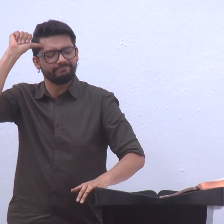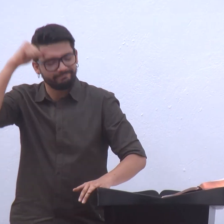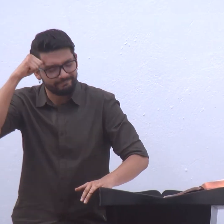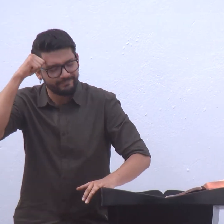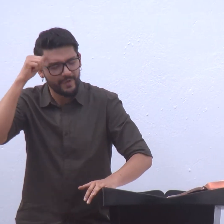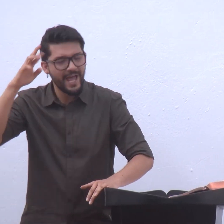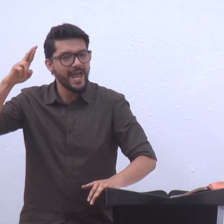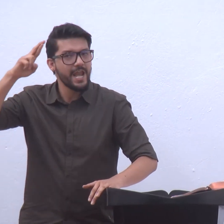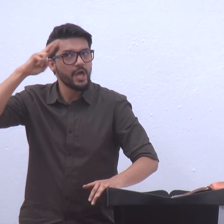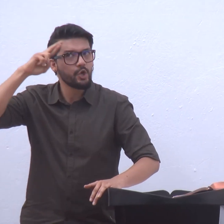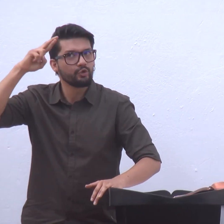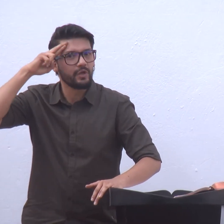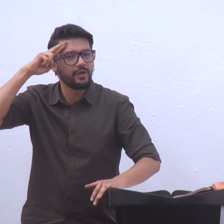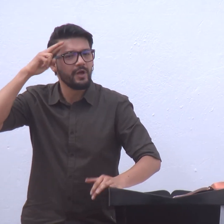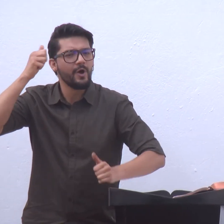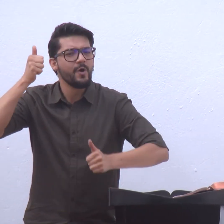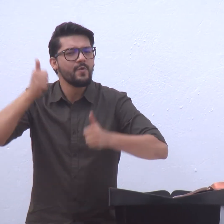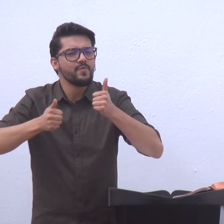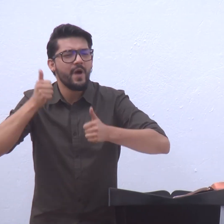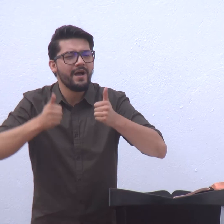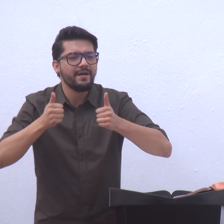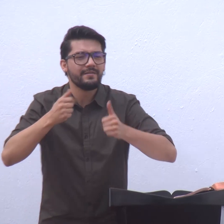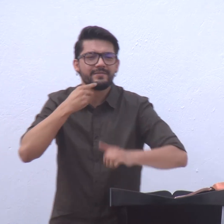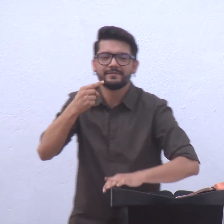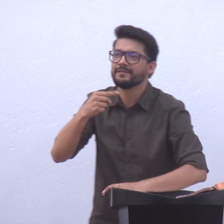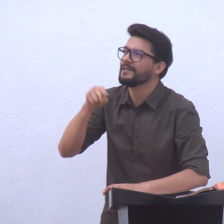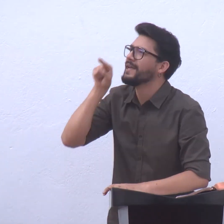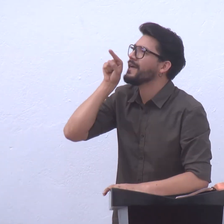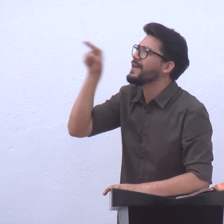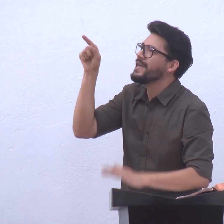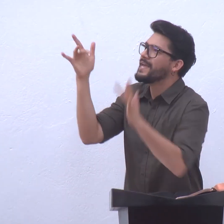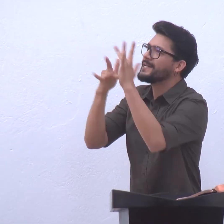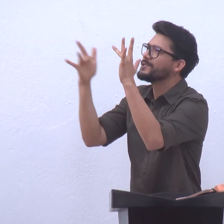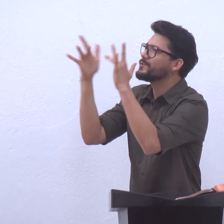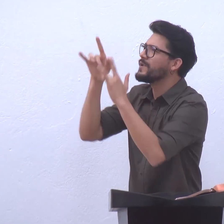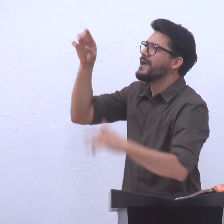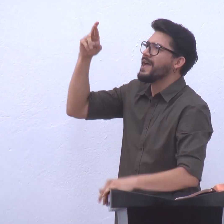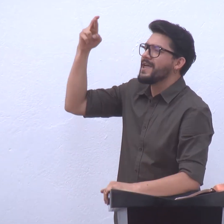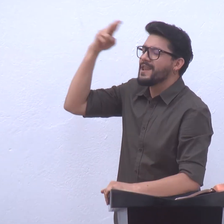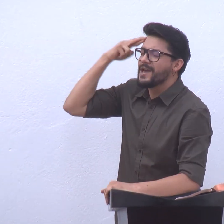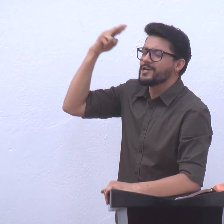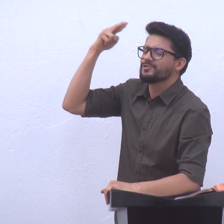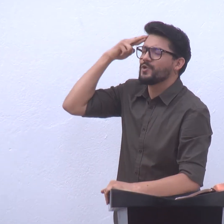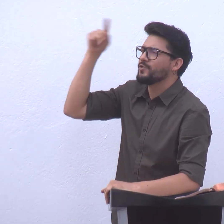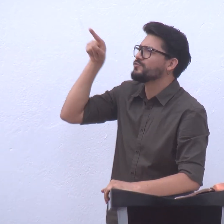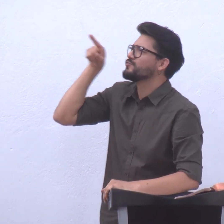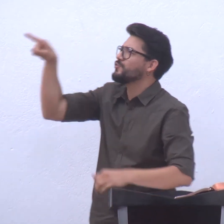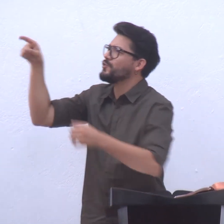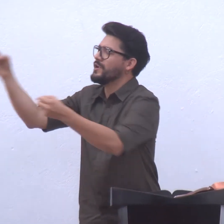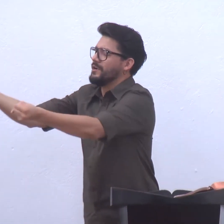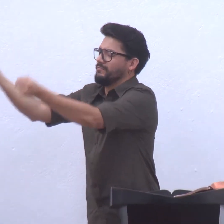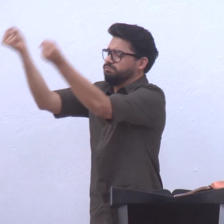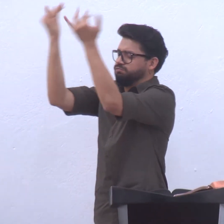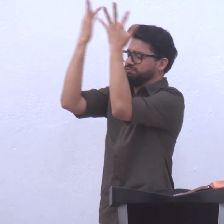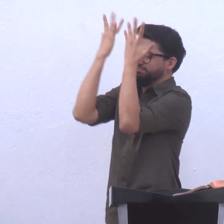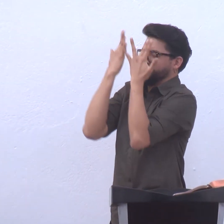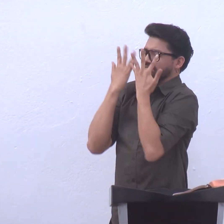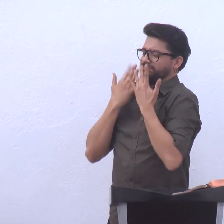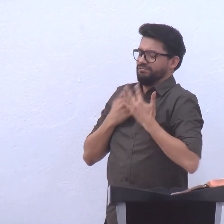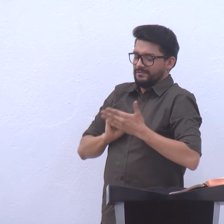Es importante recordar y reconocer que Él, Jesús, es nuestra